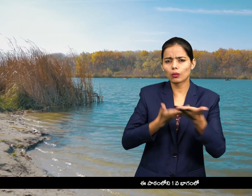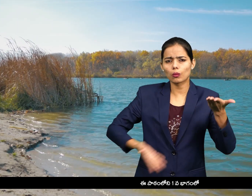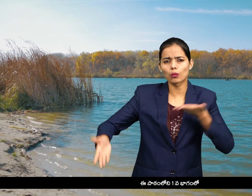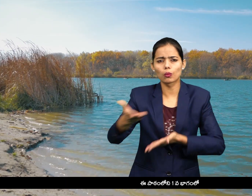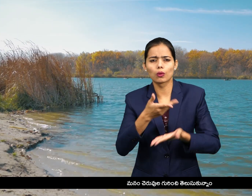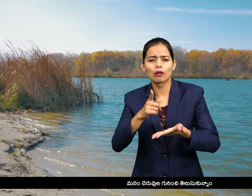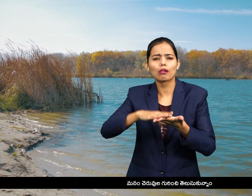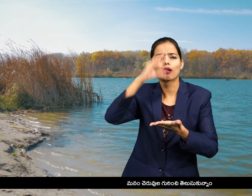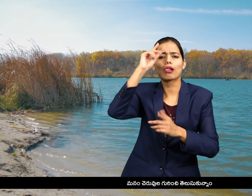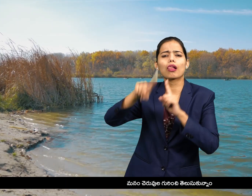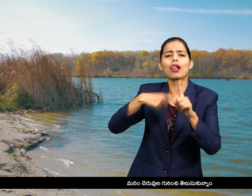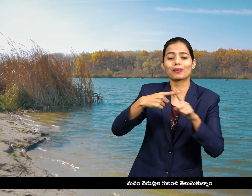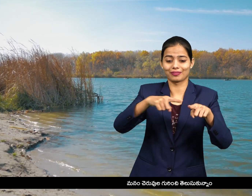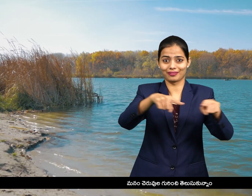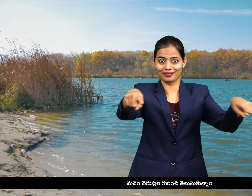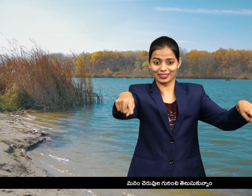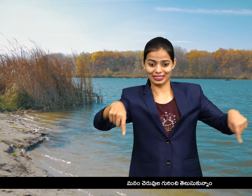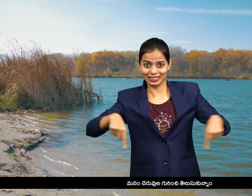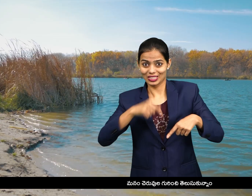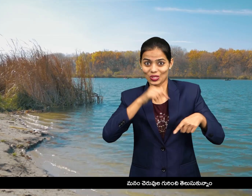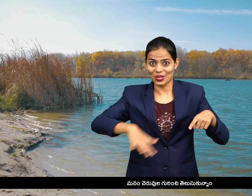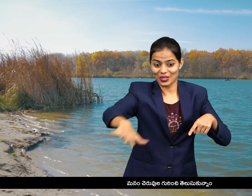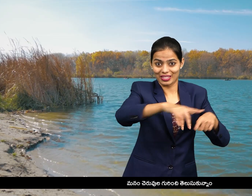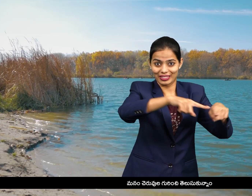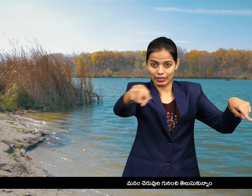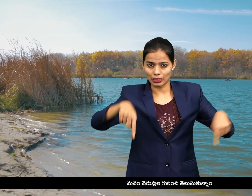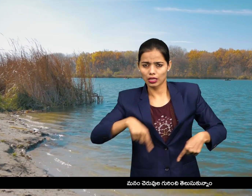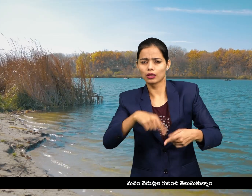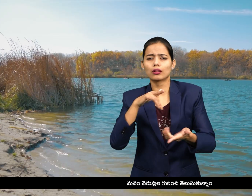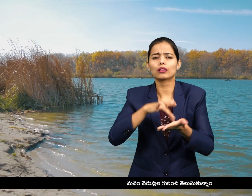1వ భాగంలో మనం చెరువుల గురించి తెలుసుకున్నాం.